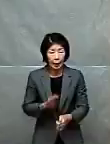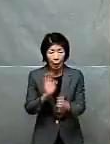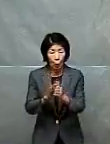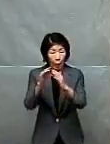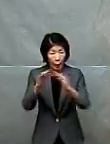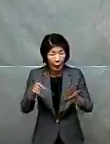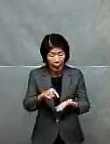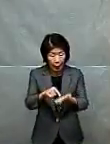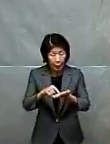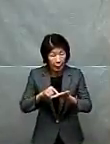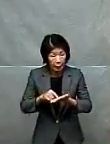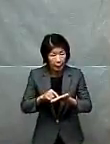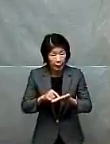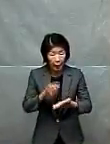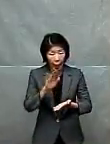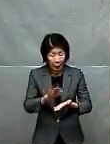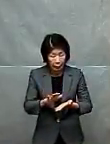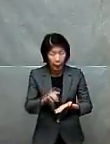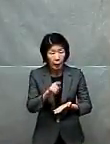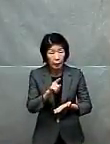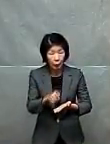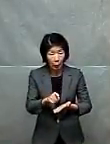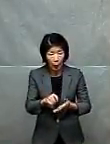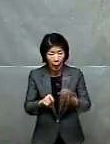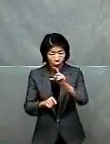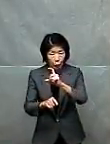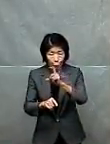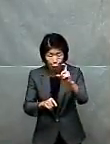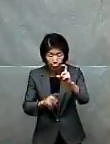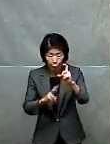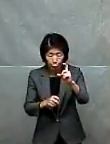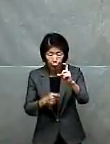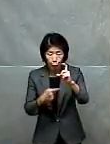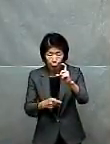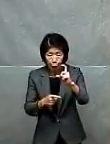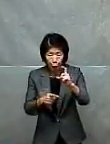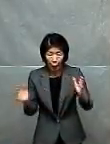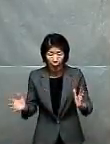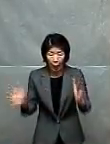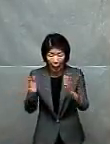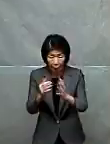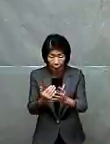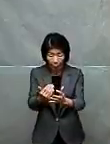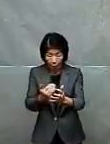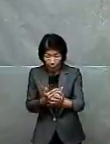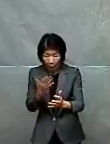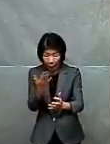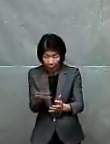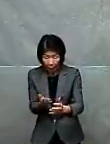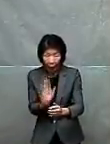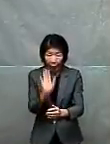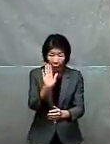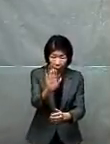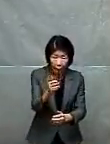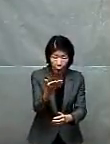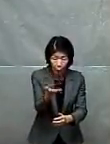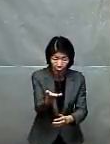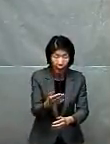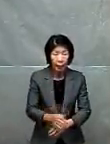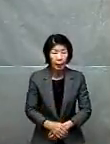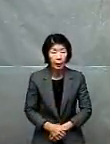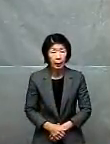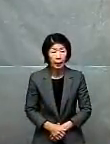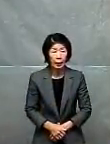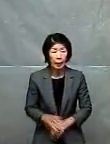ったということですけれども、それは、はい、その10月21日の会合より前なのか後なのか、それについてはあ